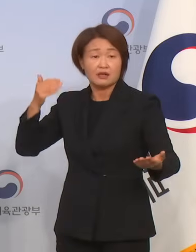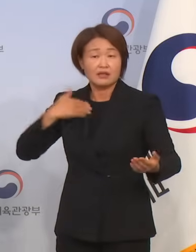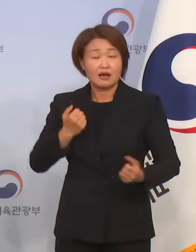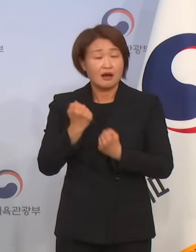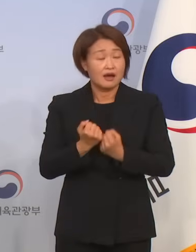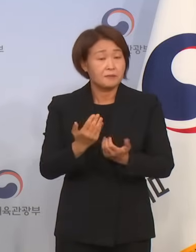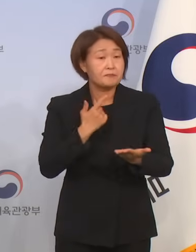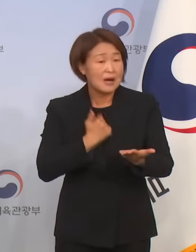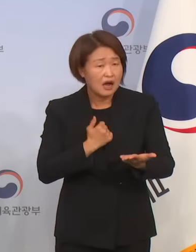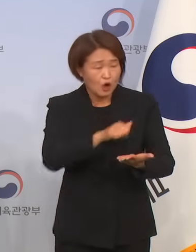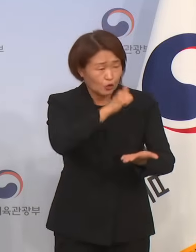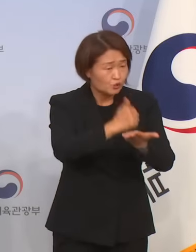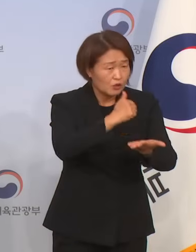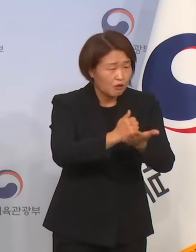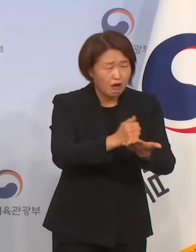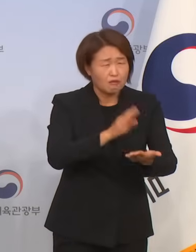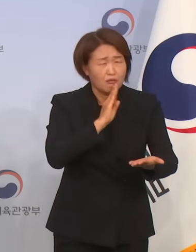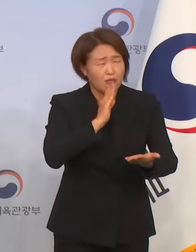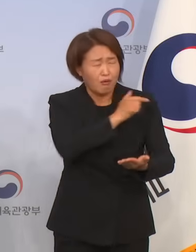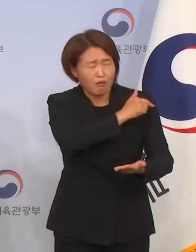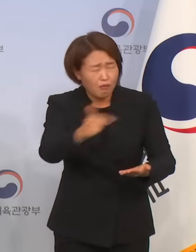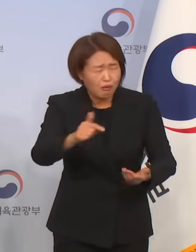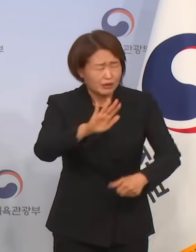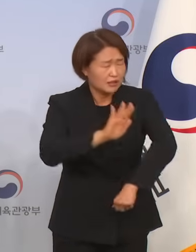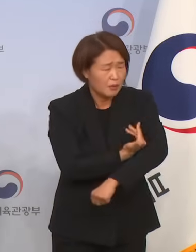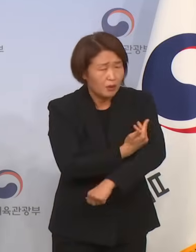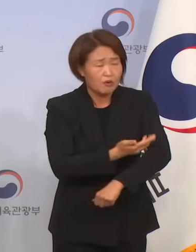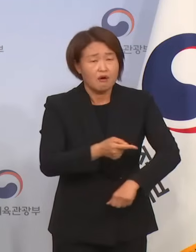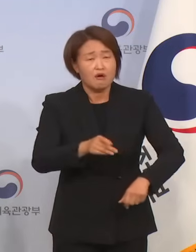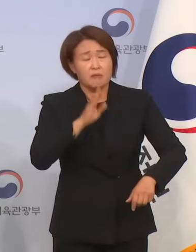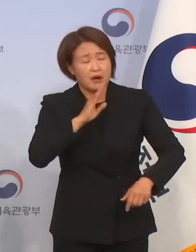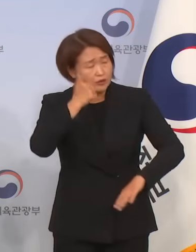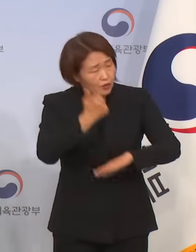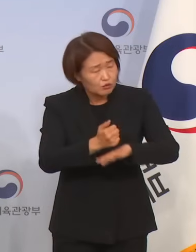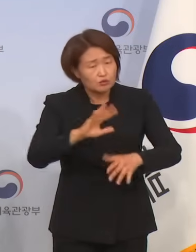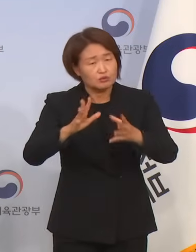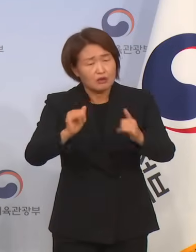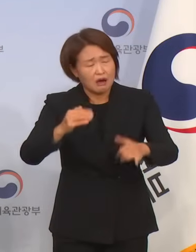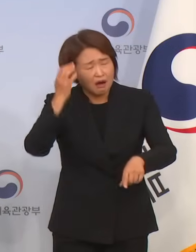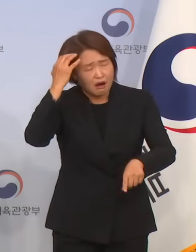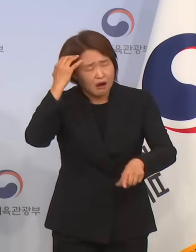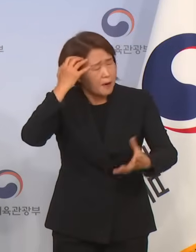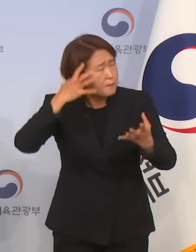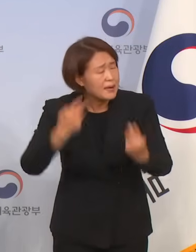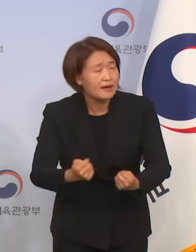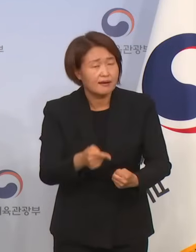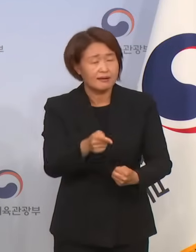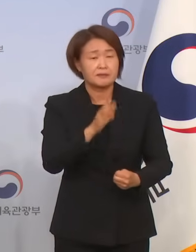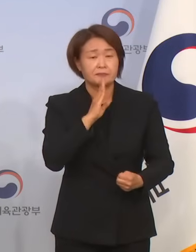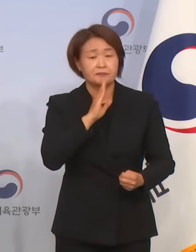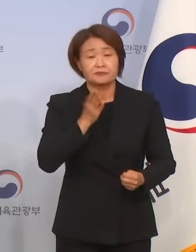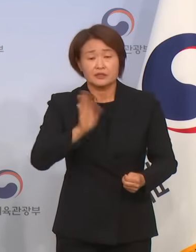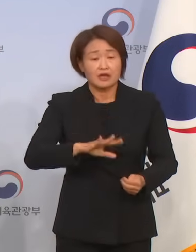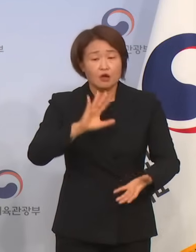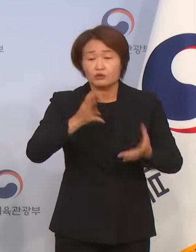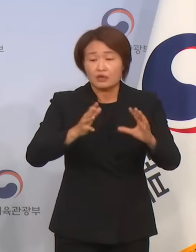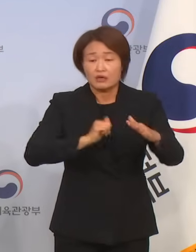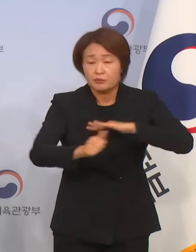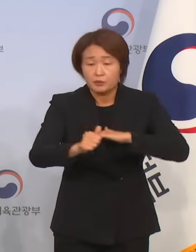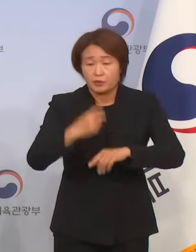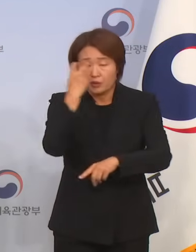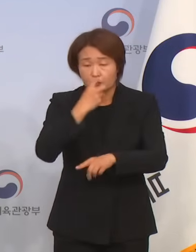사명 관련해서 국가사회적으로 많은 홍역을 치렀습니다. 그리고 국가대표 감독 선임과